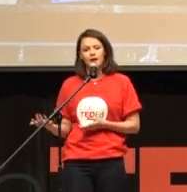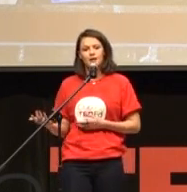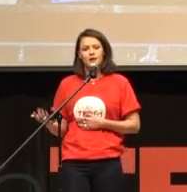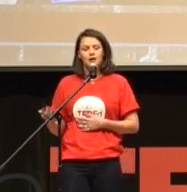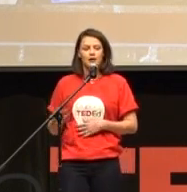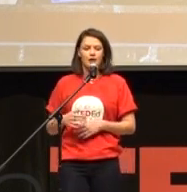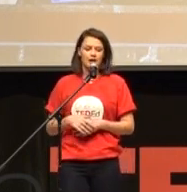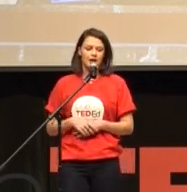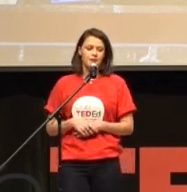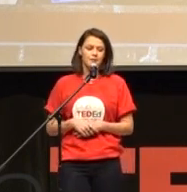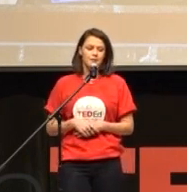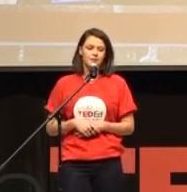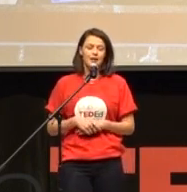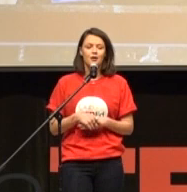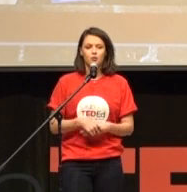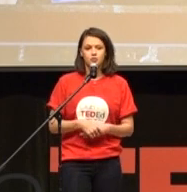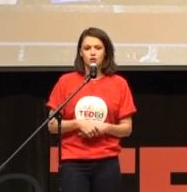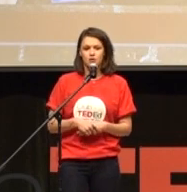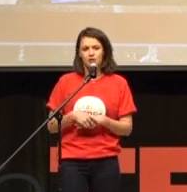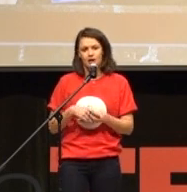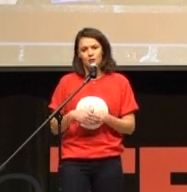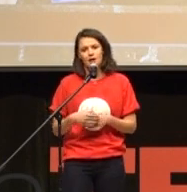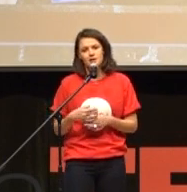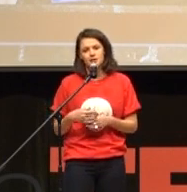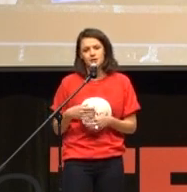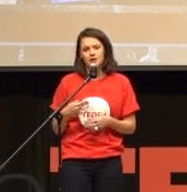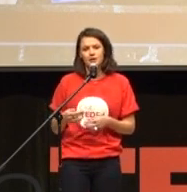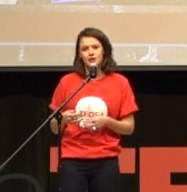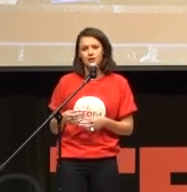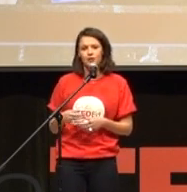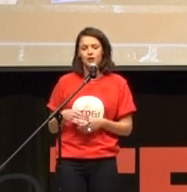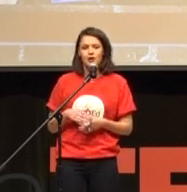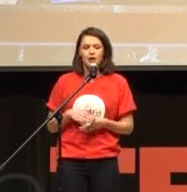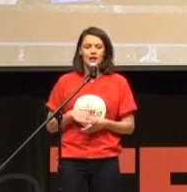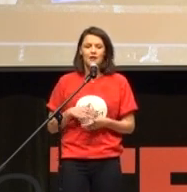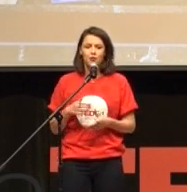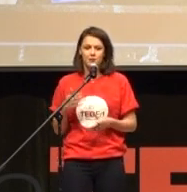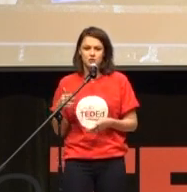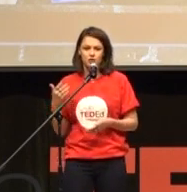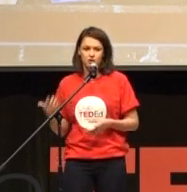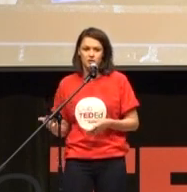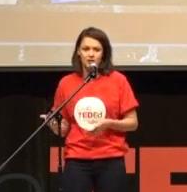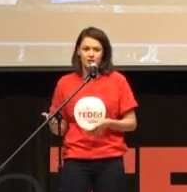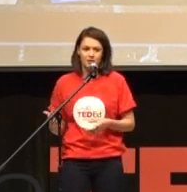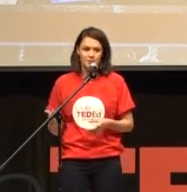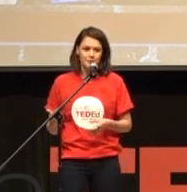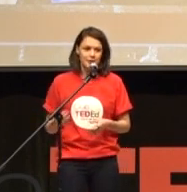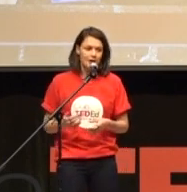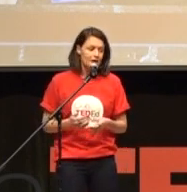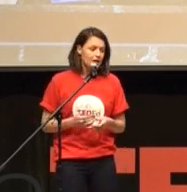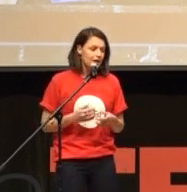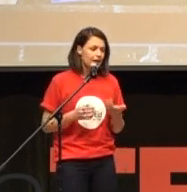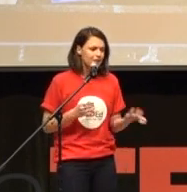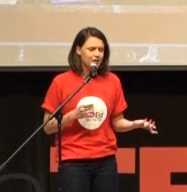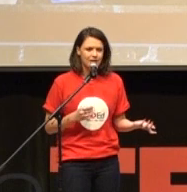la inclusión del lenguaje de señas argentino en la formación docente. ¿Esto qué